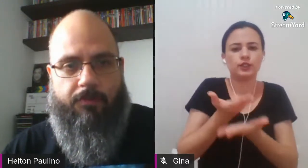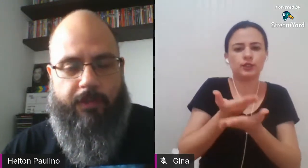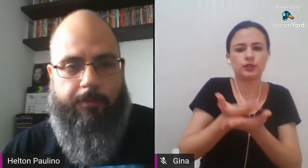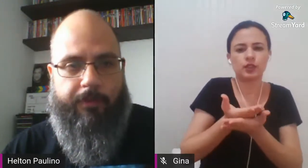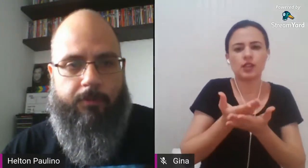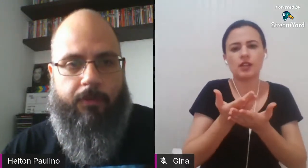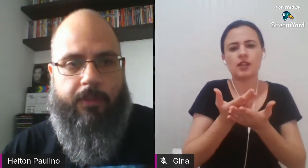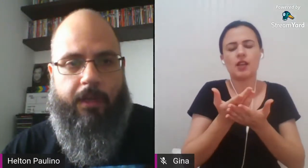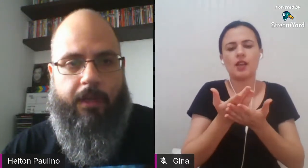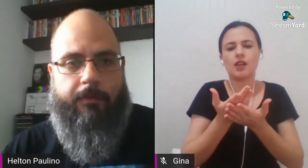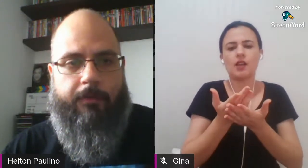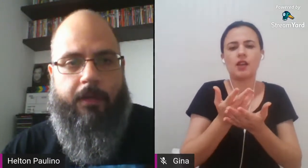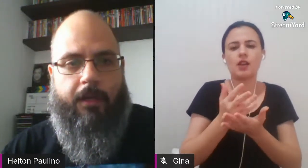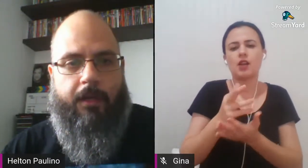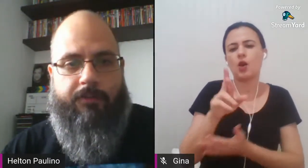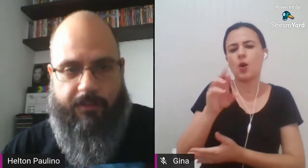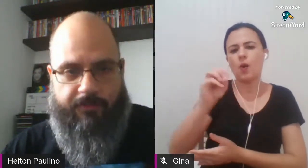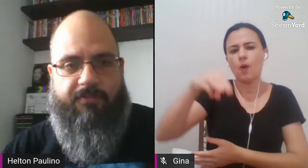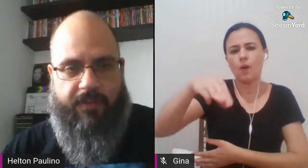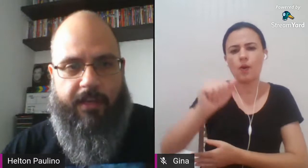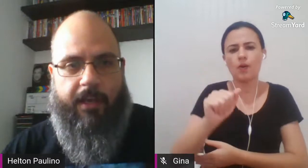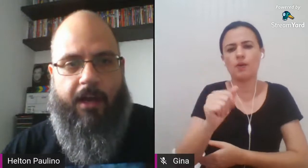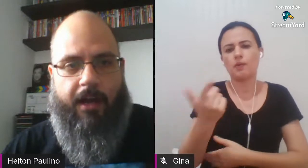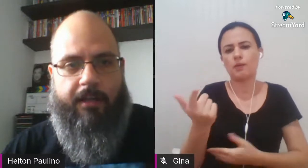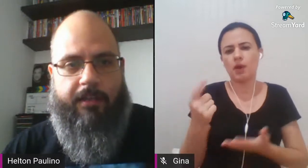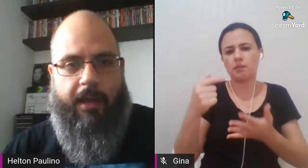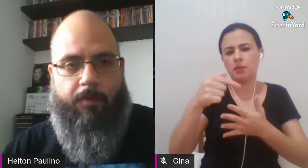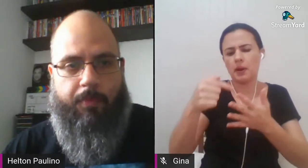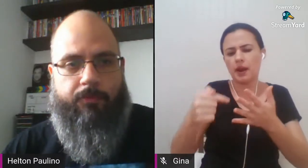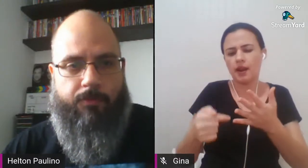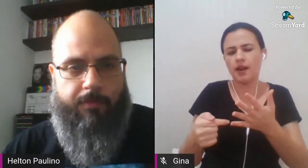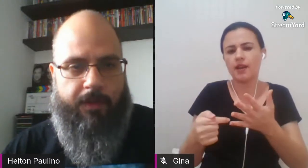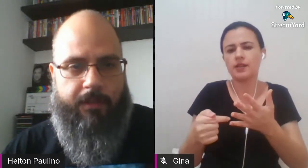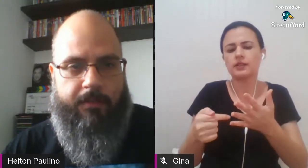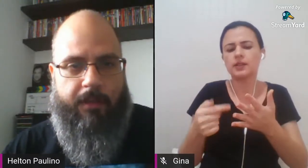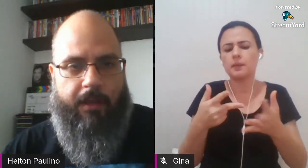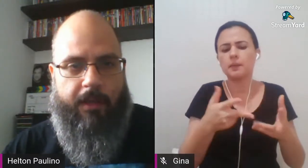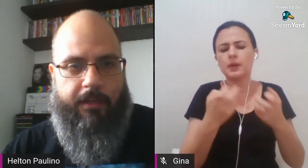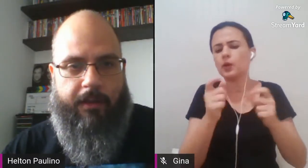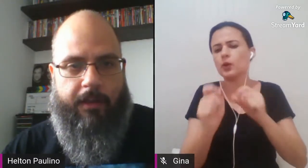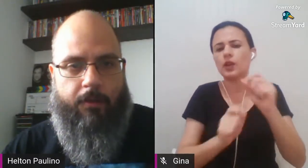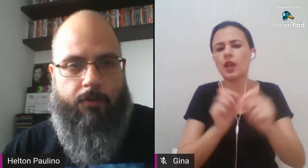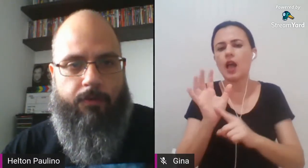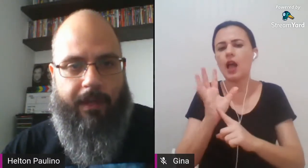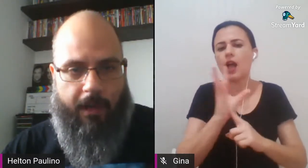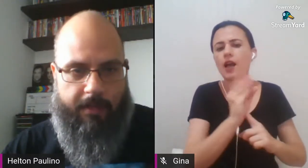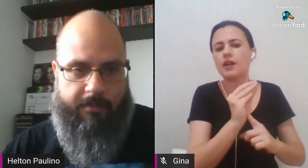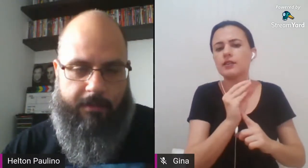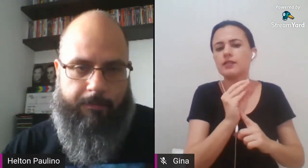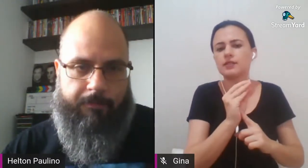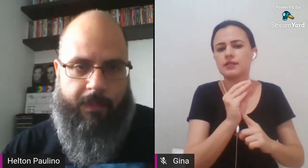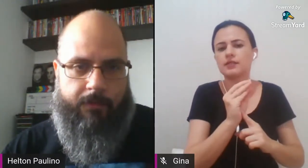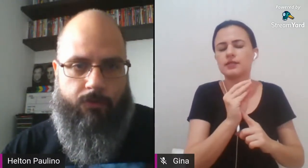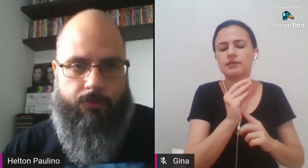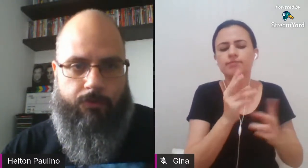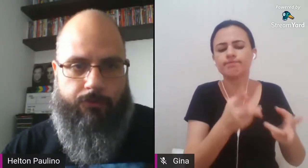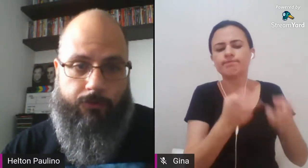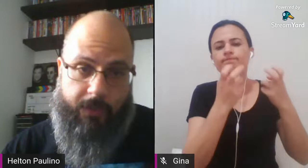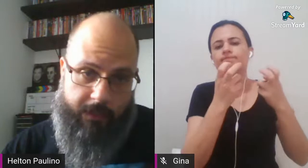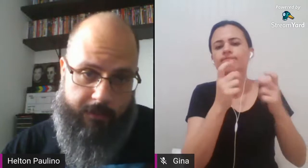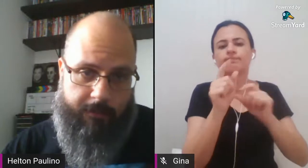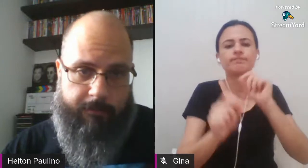se desenvolver do período moderno, a gente vai ver que a arte é o ponto culminante entre o enlace